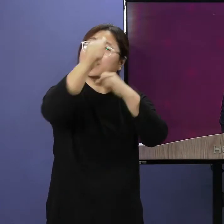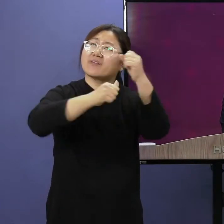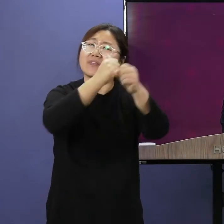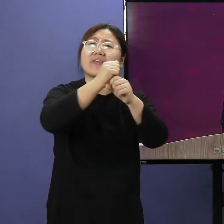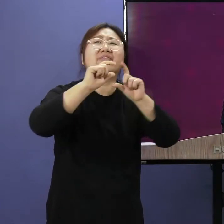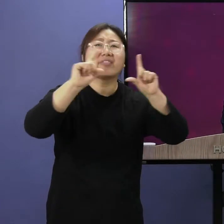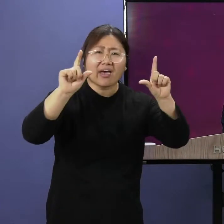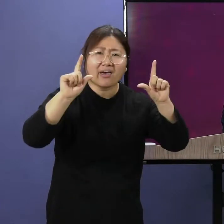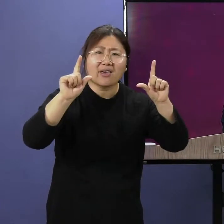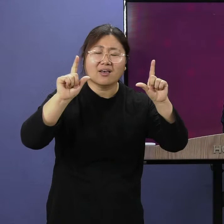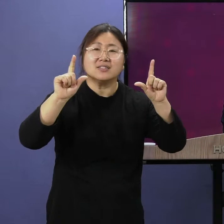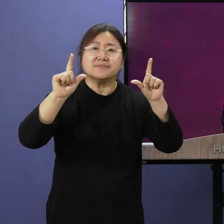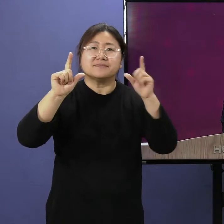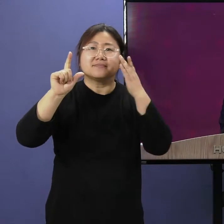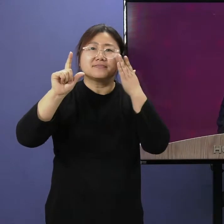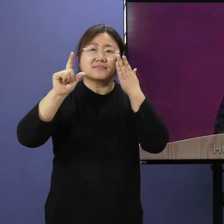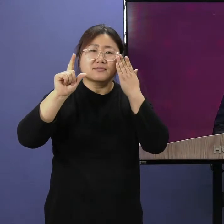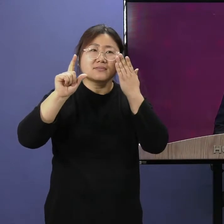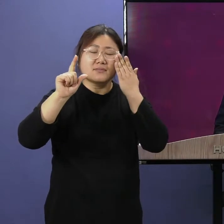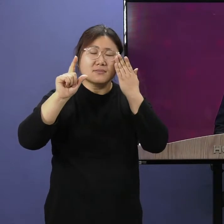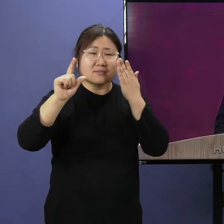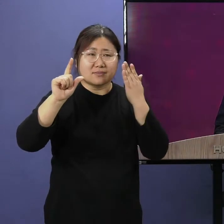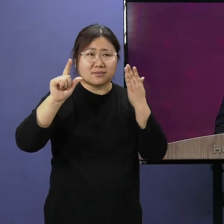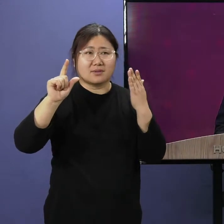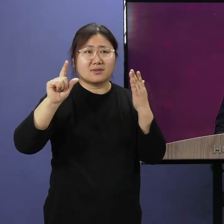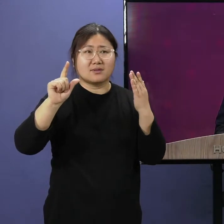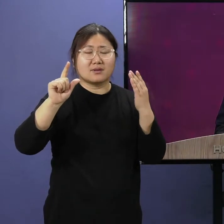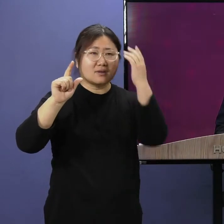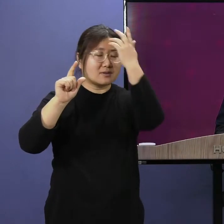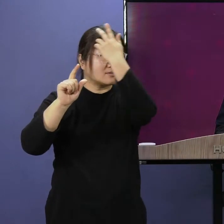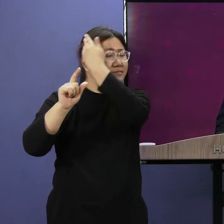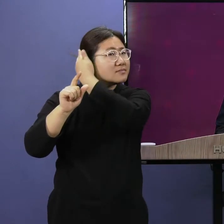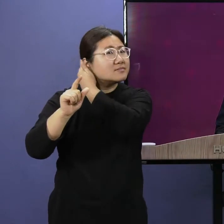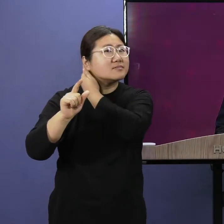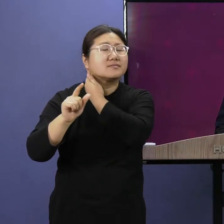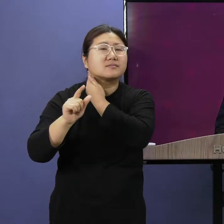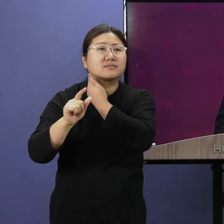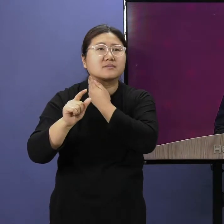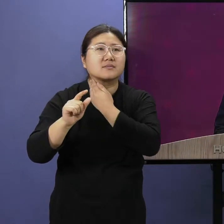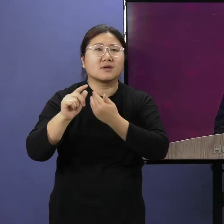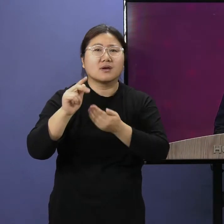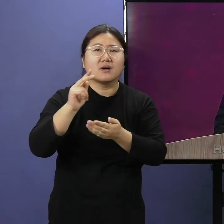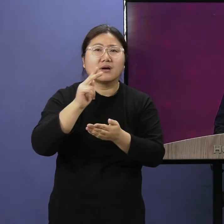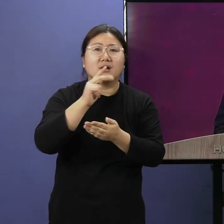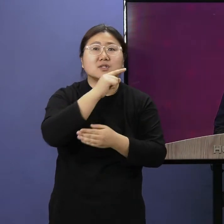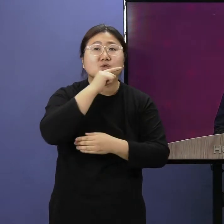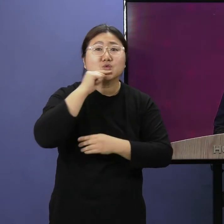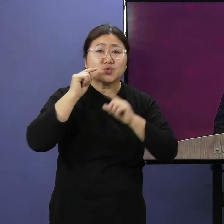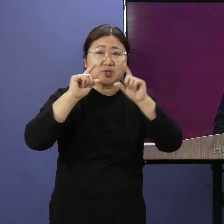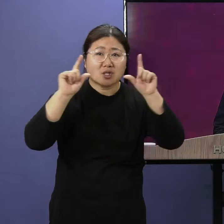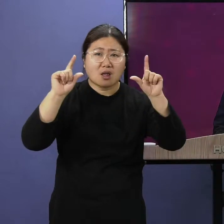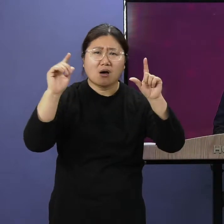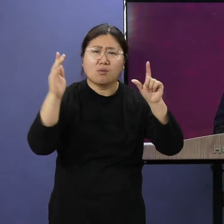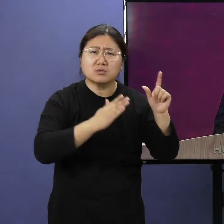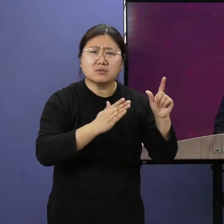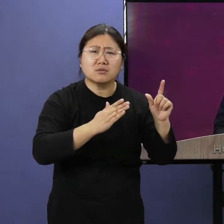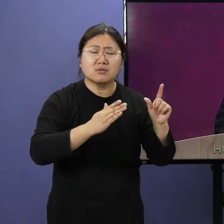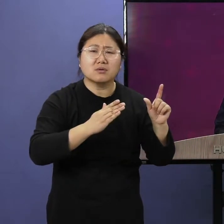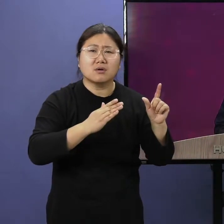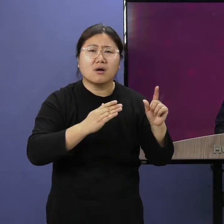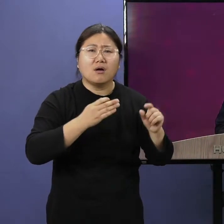되었습니다. 그때 주일 저녁에부터 제가 몸이 아프기 시작했습니다. 구토가